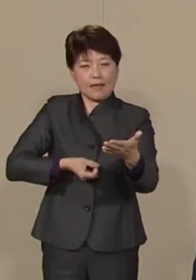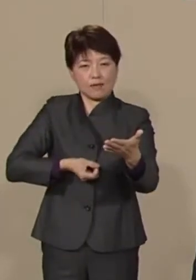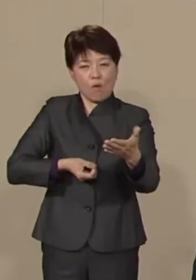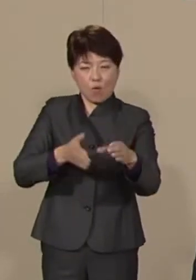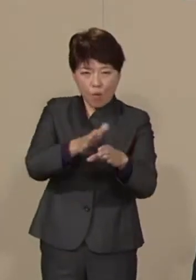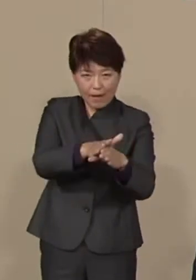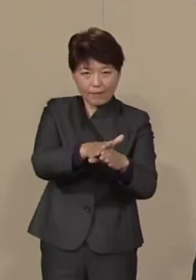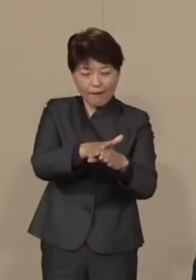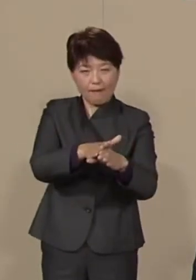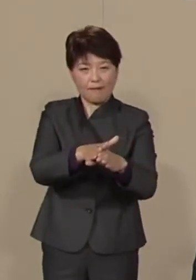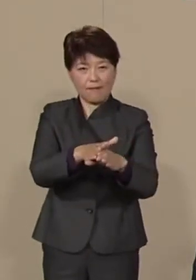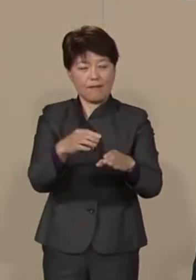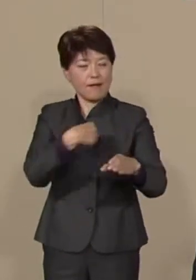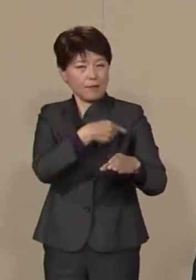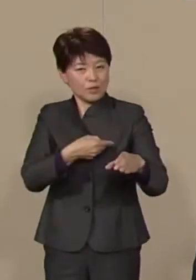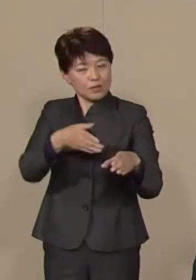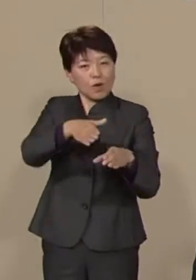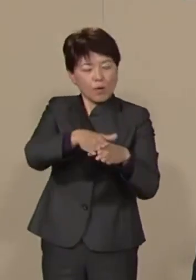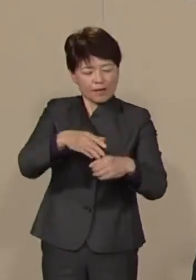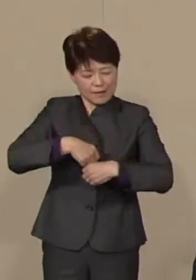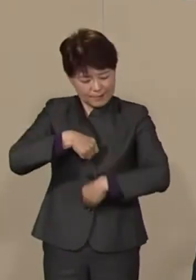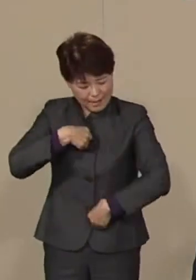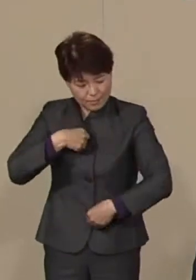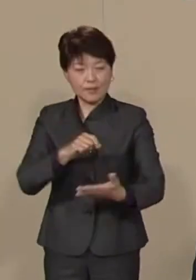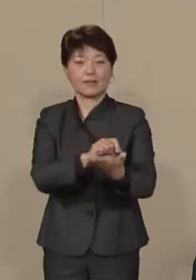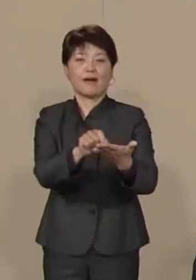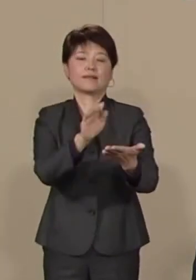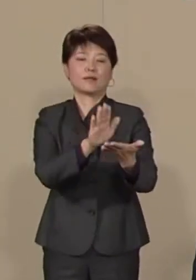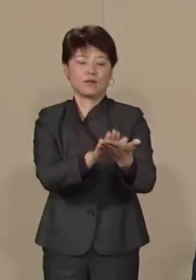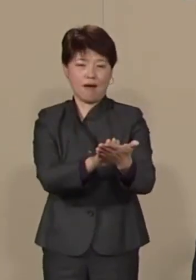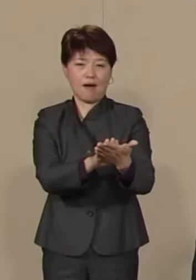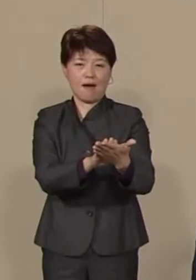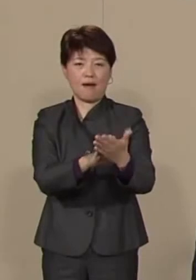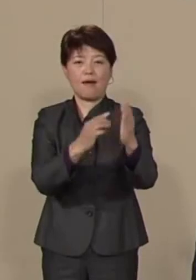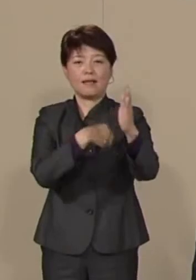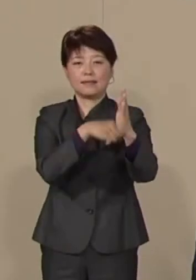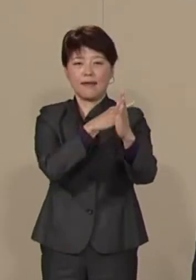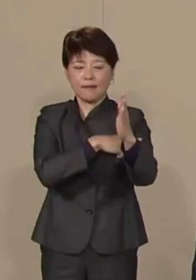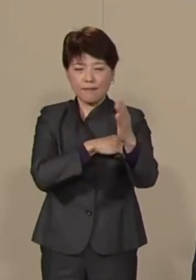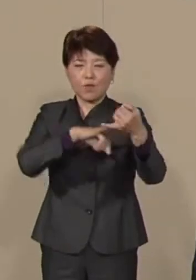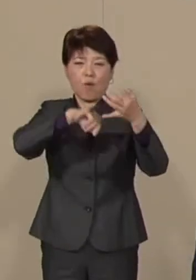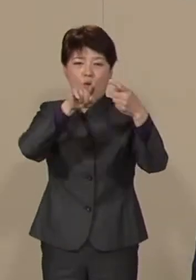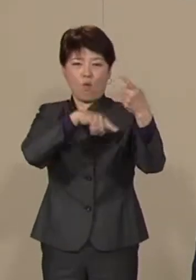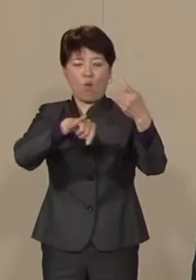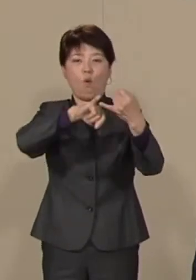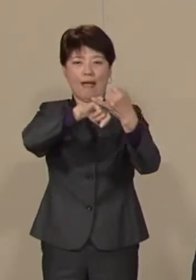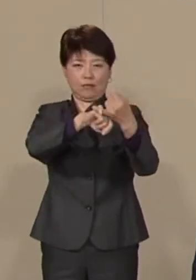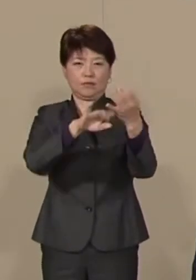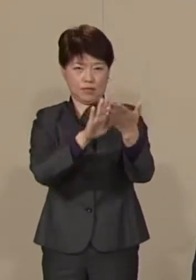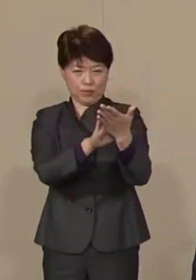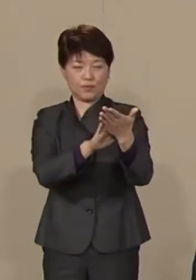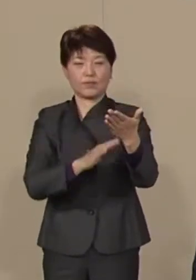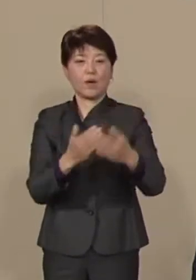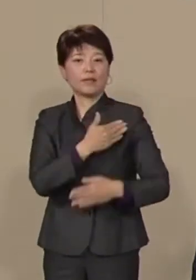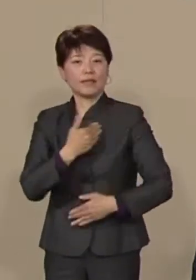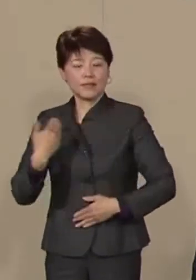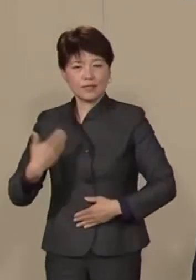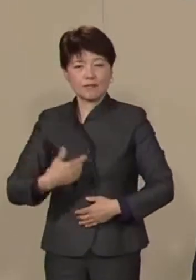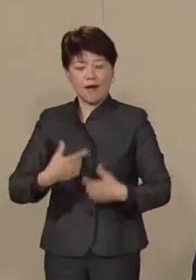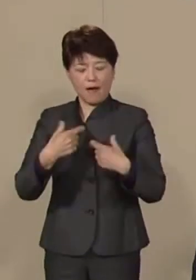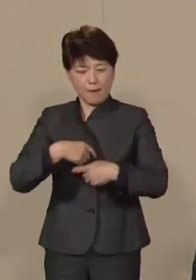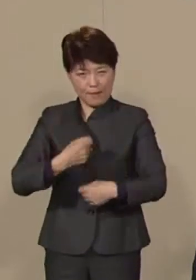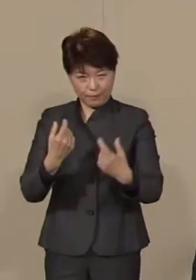誠実に書き上げたのが10民主党の政見公約ですあたしたちは真っ当なページを